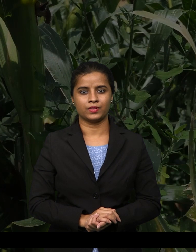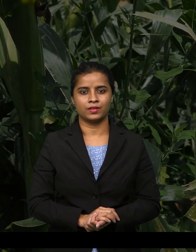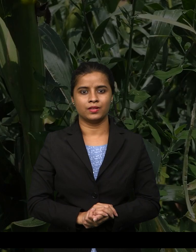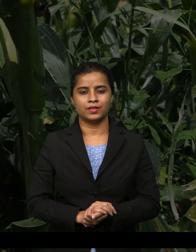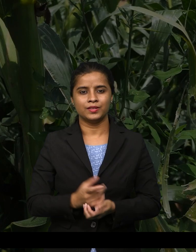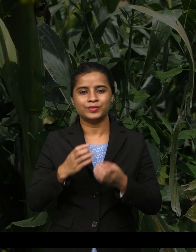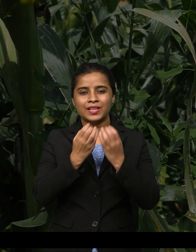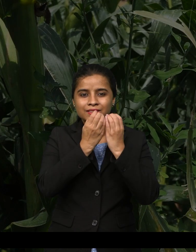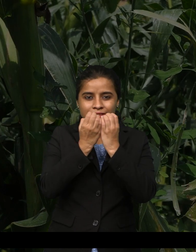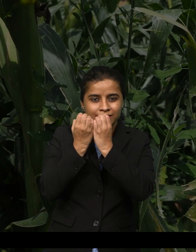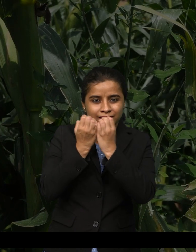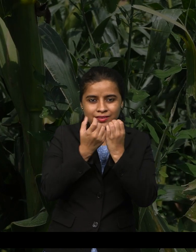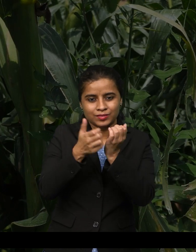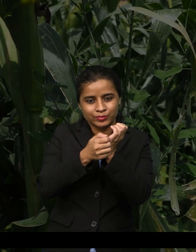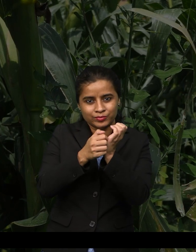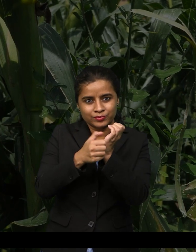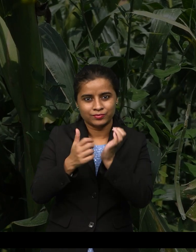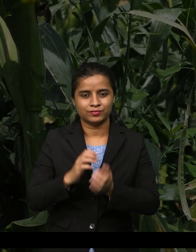ಮತ್ತು ಮೆಕ್ಕೆಜೋಳ.